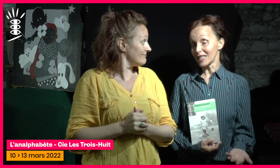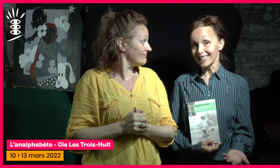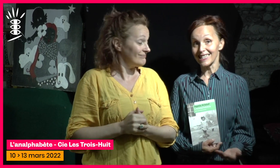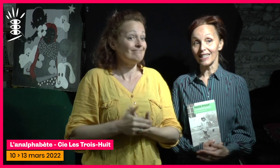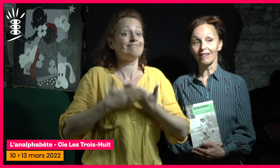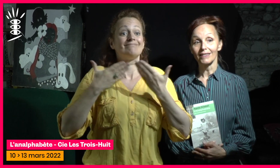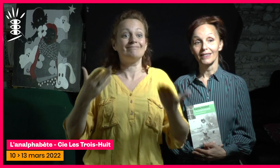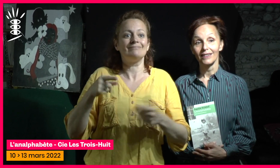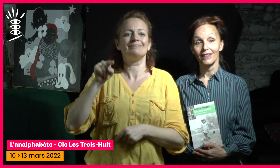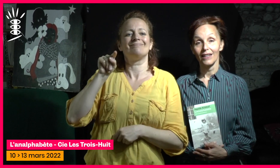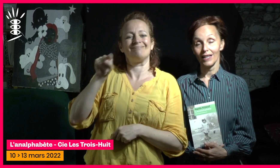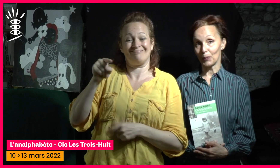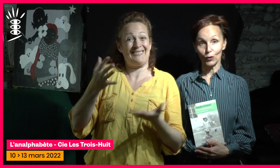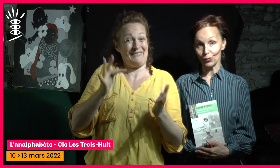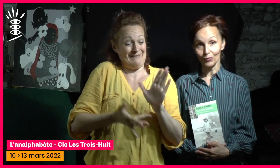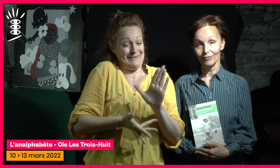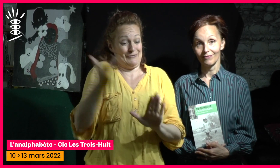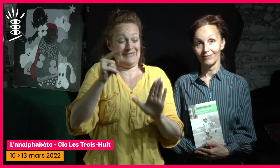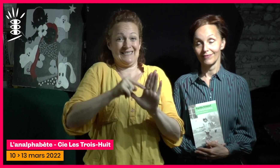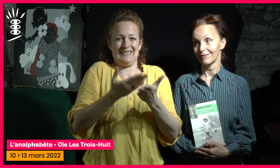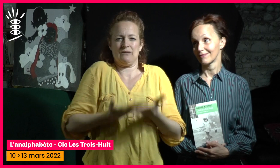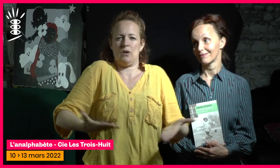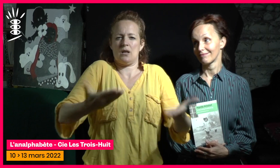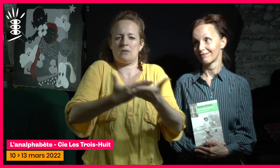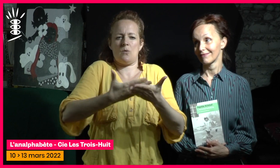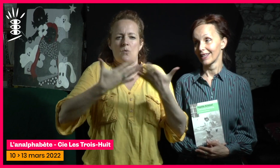Dans cet exil, elle perd tout.